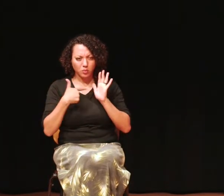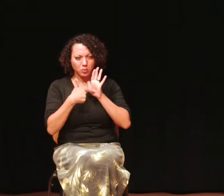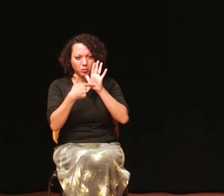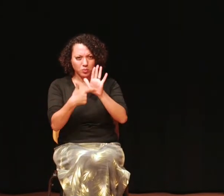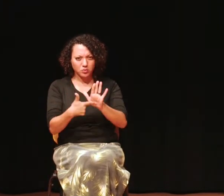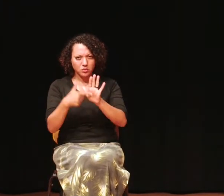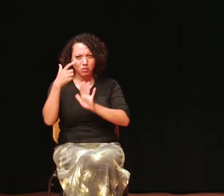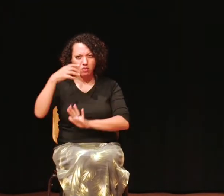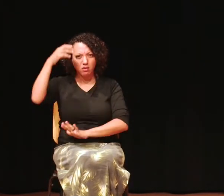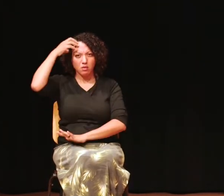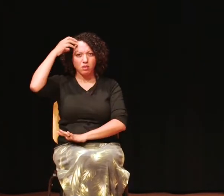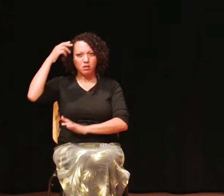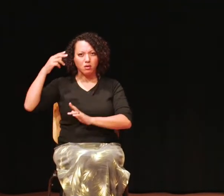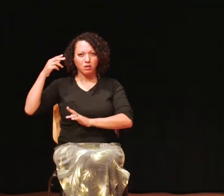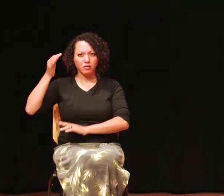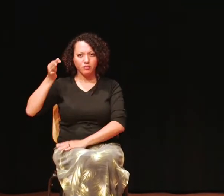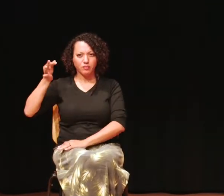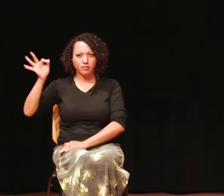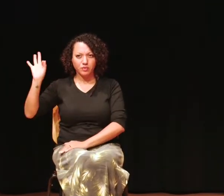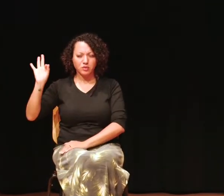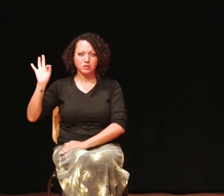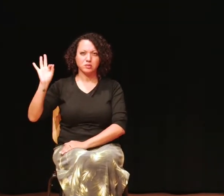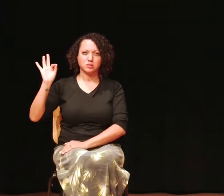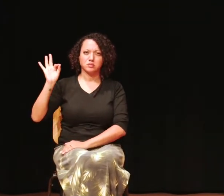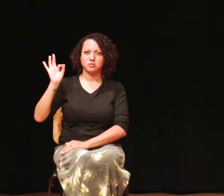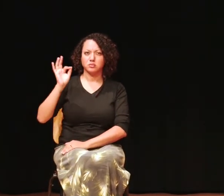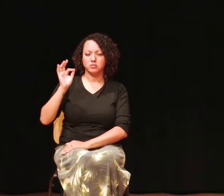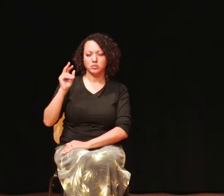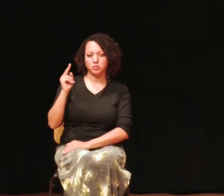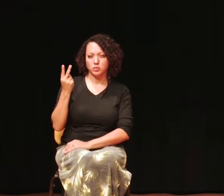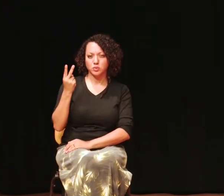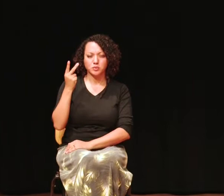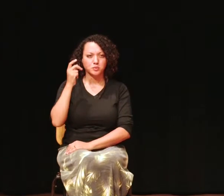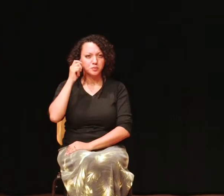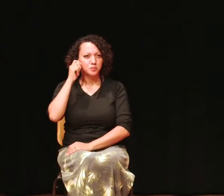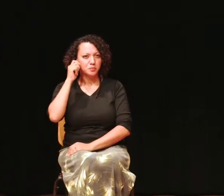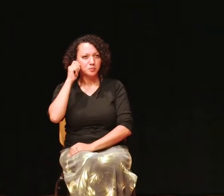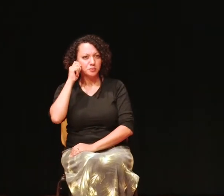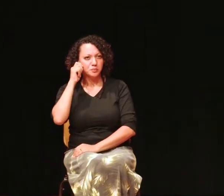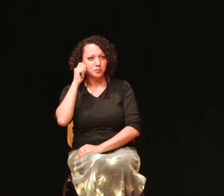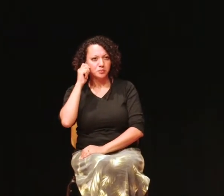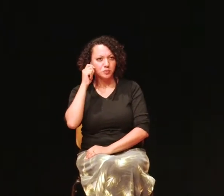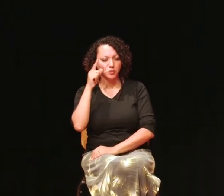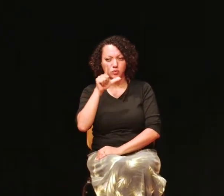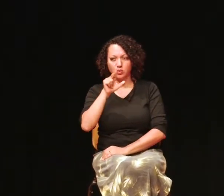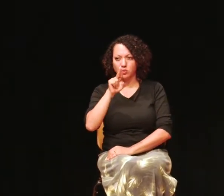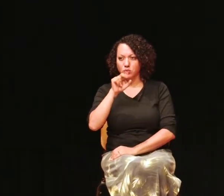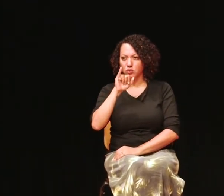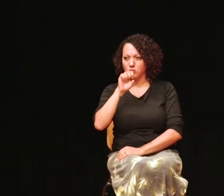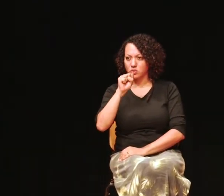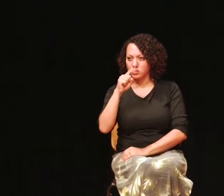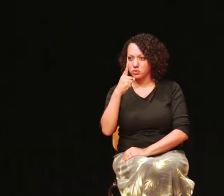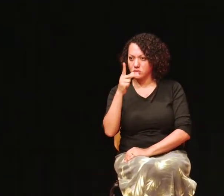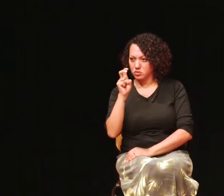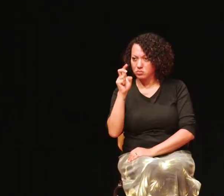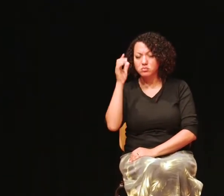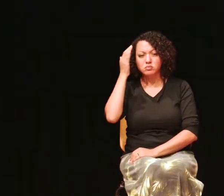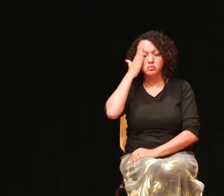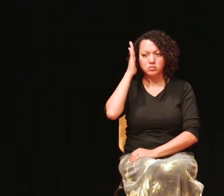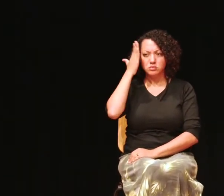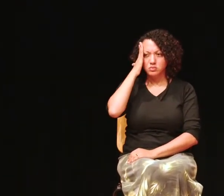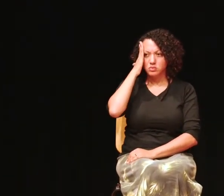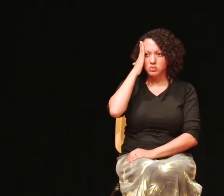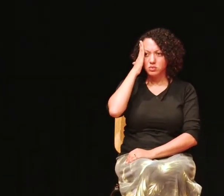dos reis da França, não é, dos dois meninos netinhos do Luís XV, é compreensível dentro